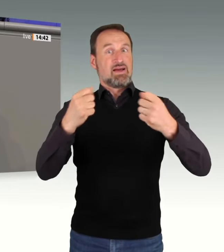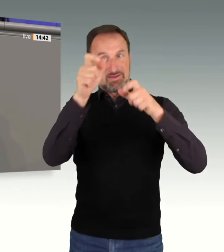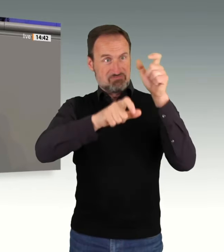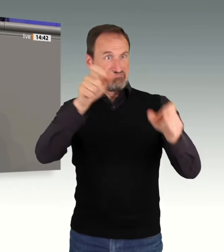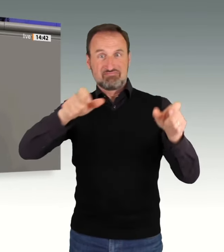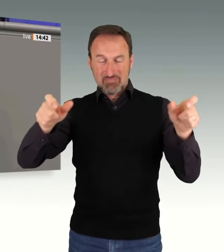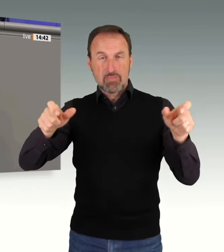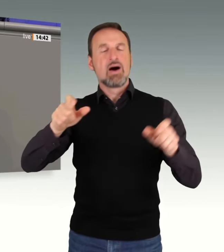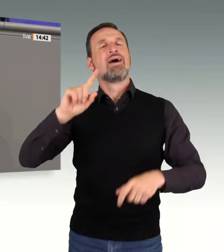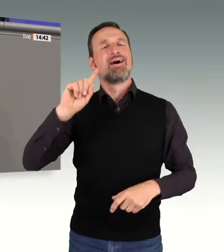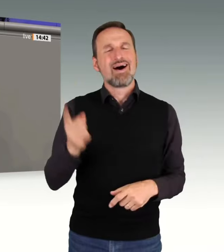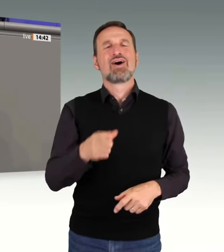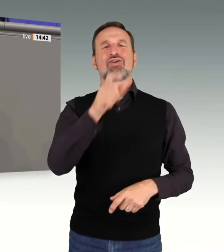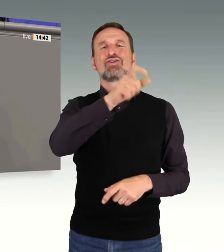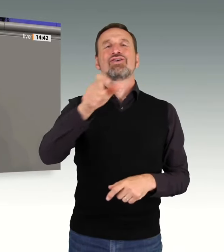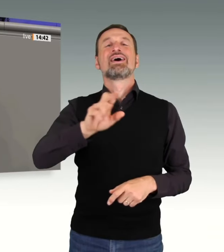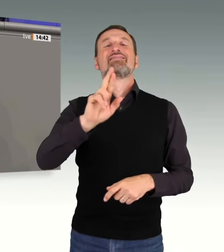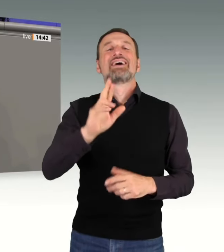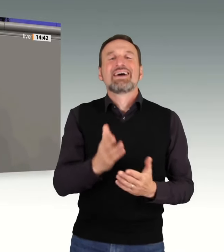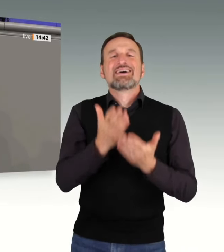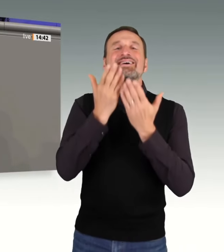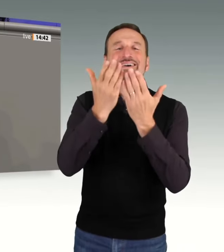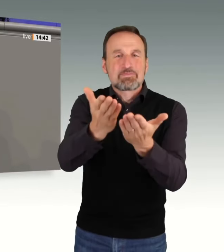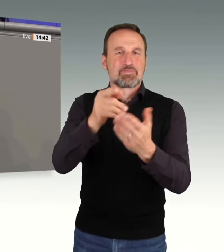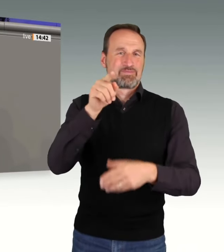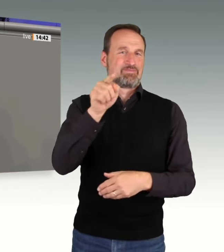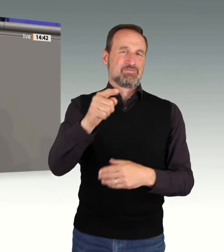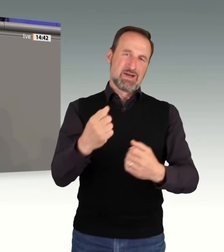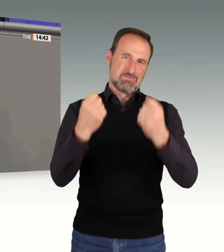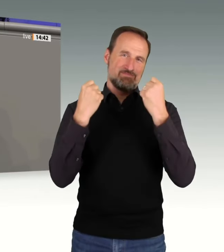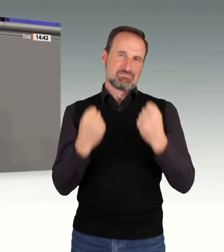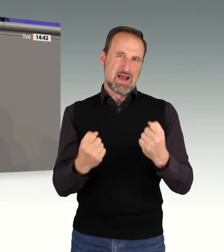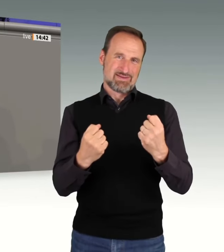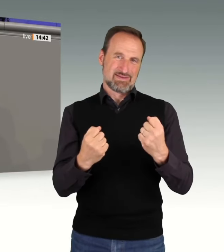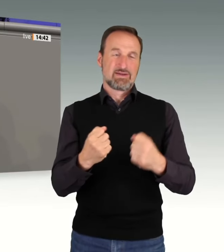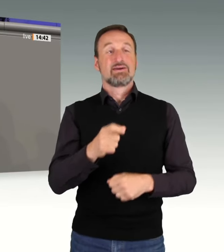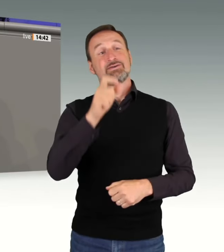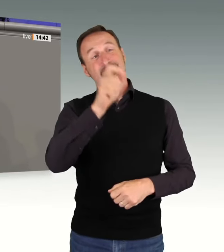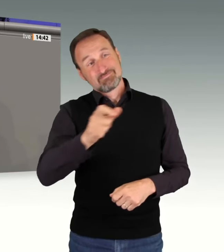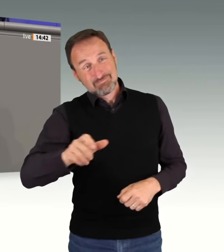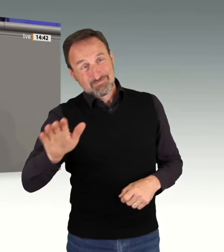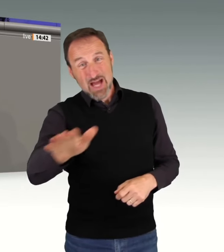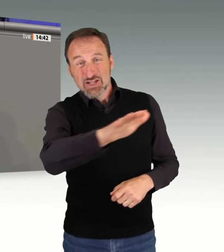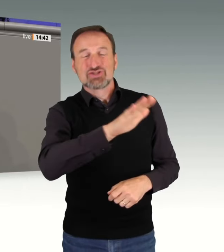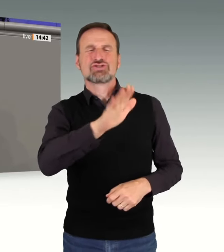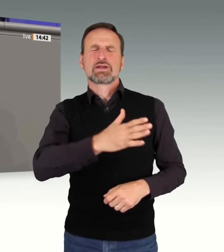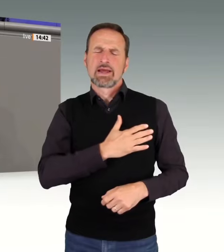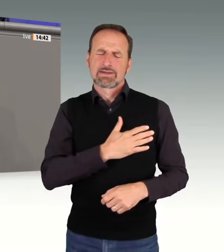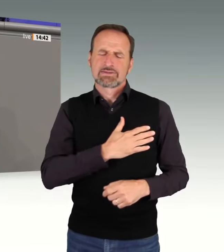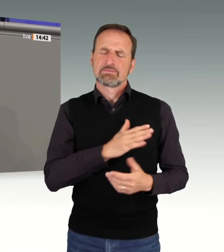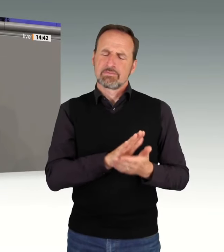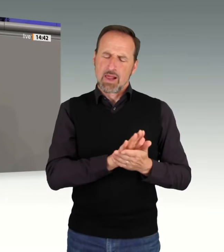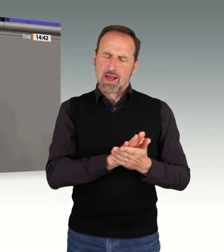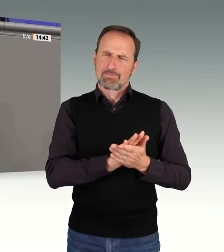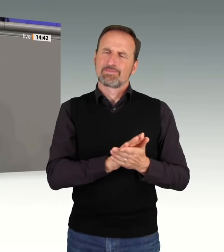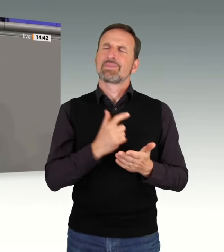die, die die Macht gibt, an die, die in ihrem eigenen Herzen die Menschlichkeit bewährt und das heißt,